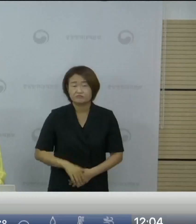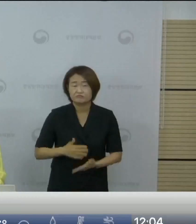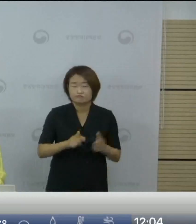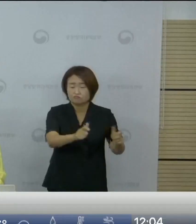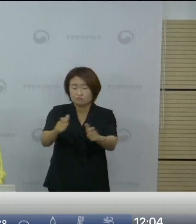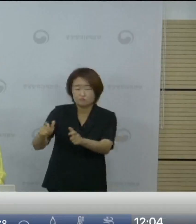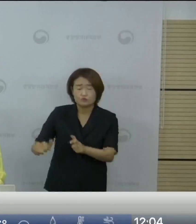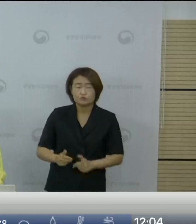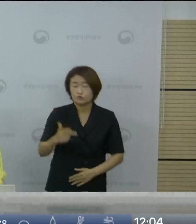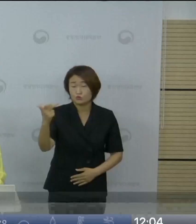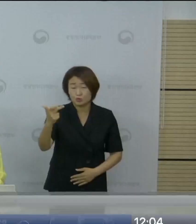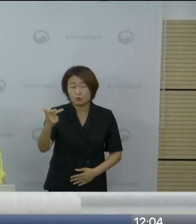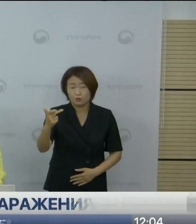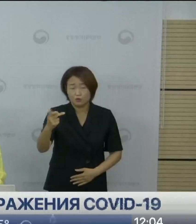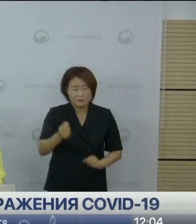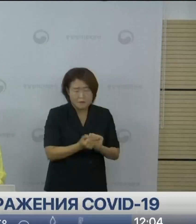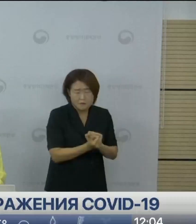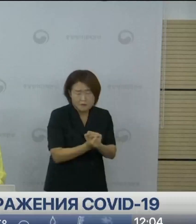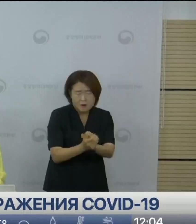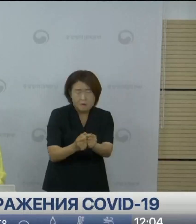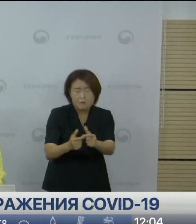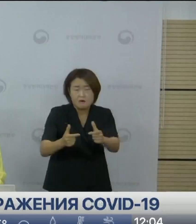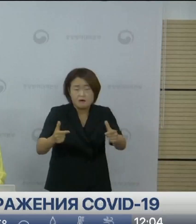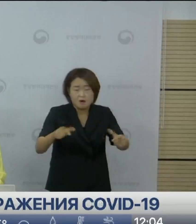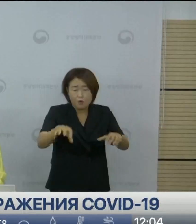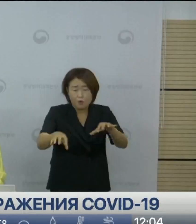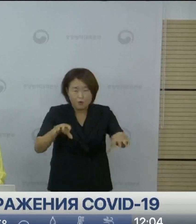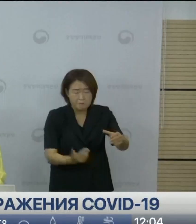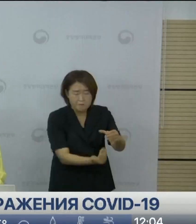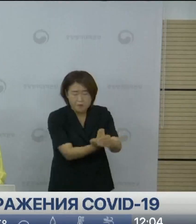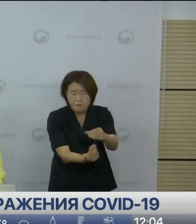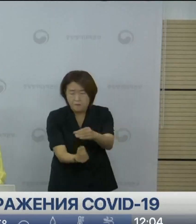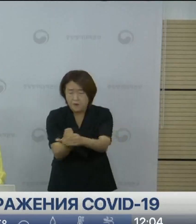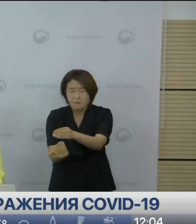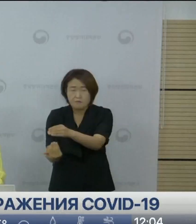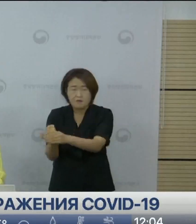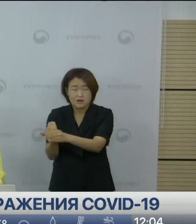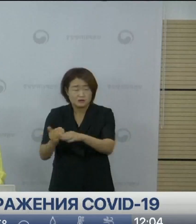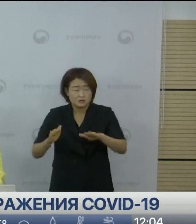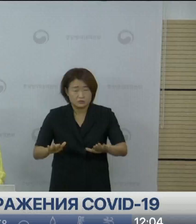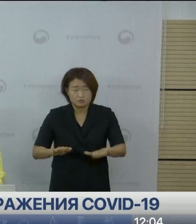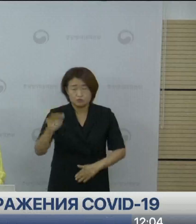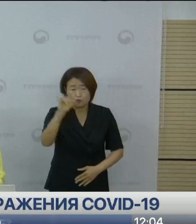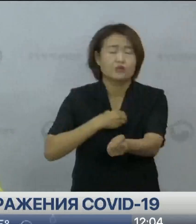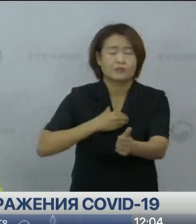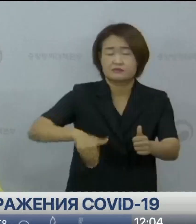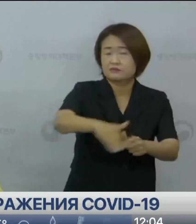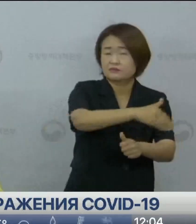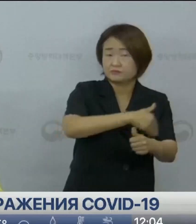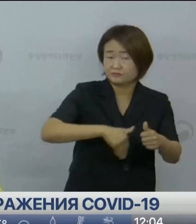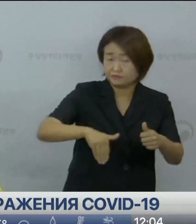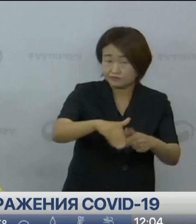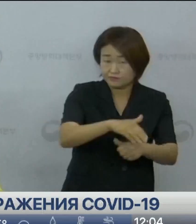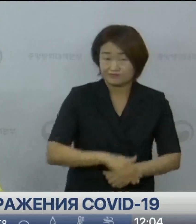ситуация серьезная чтобы остановить скорость распространения вируса следует воздержаться от личных встреч и контактов поэтому